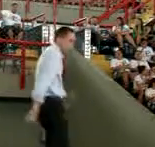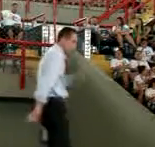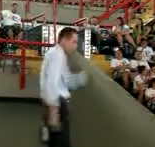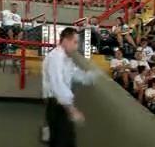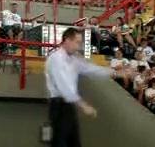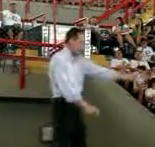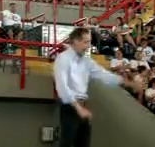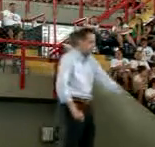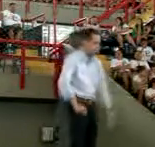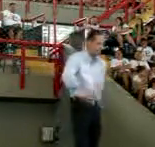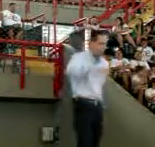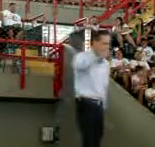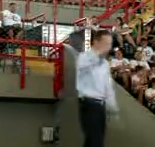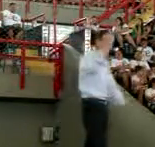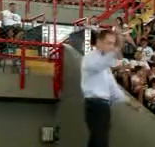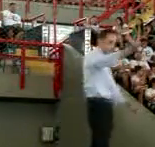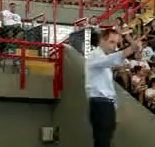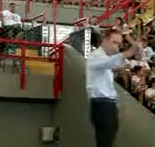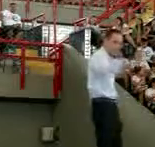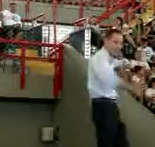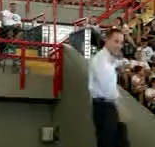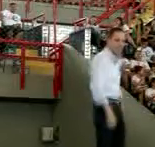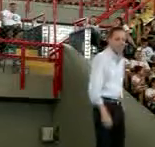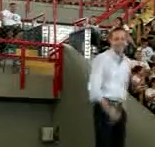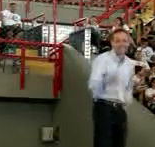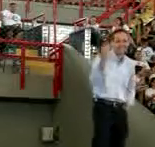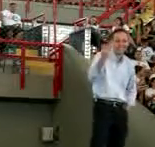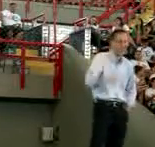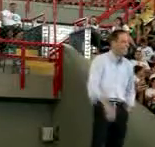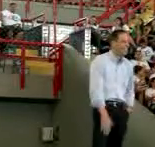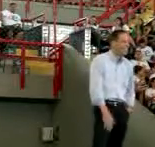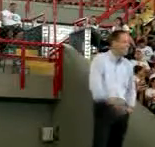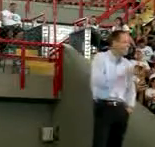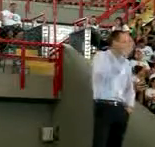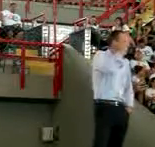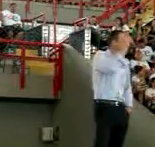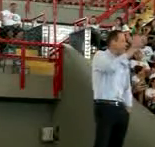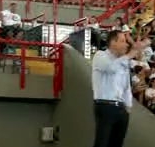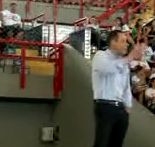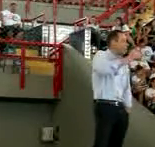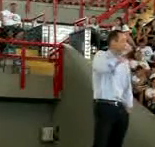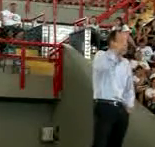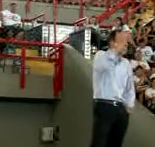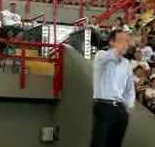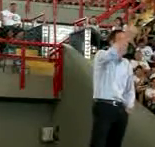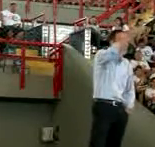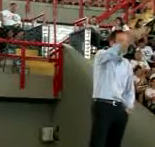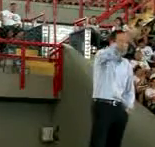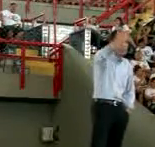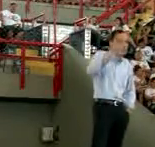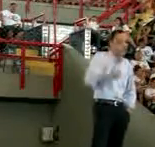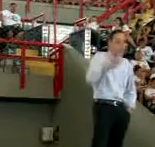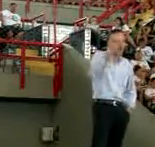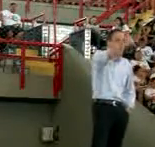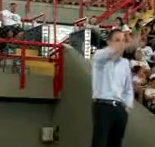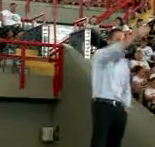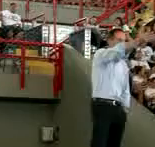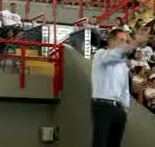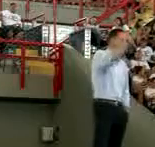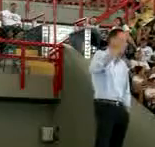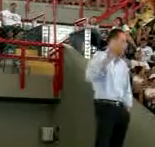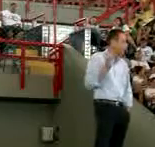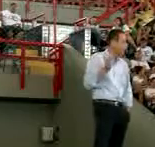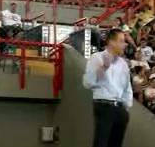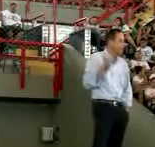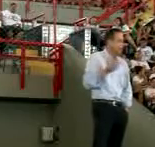também... Quando eu sair de casa, vou fazer da minha vida o que eu quiser. O que quiser o quê, rapaz? Tu vai fazer aquilo que o teu dinheiro permitir